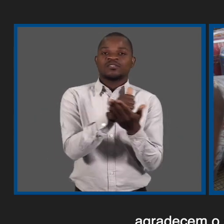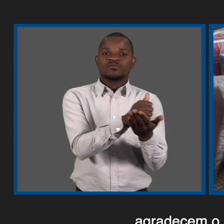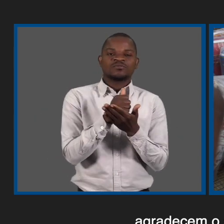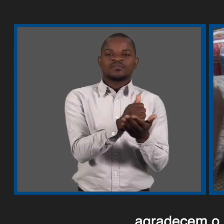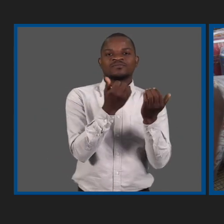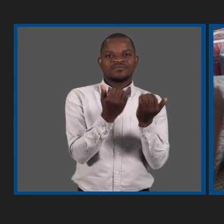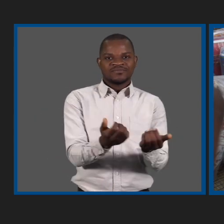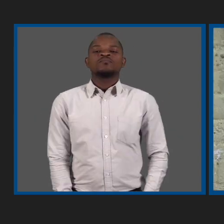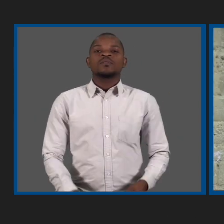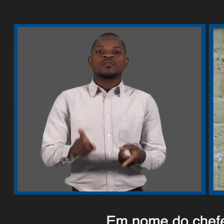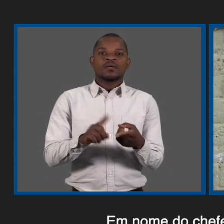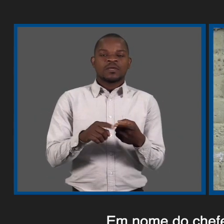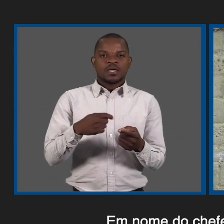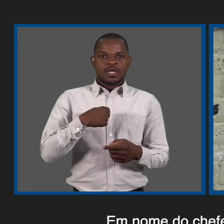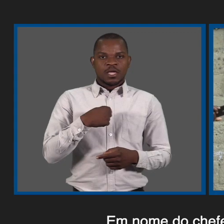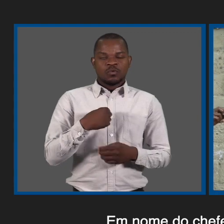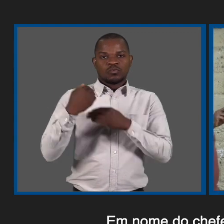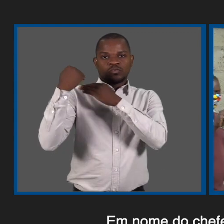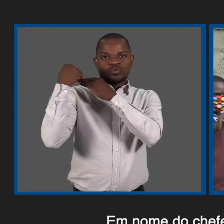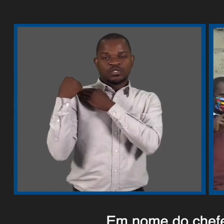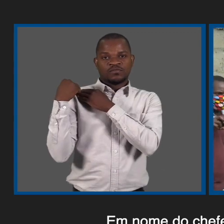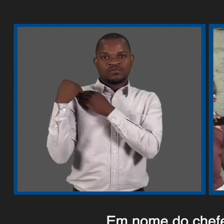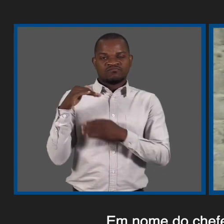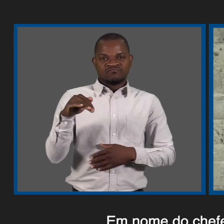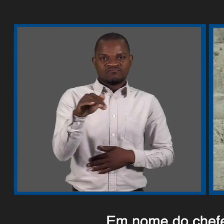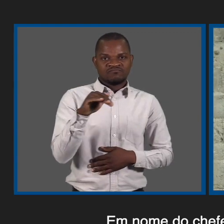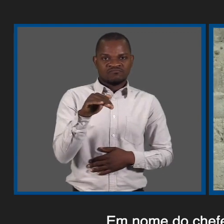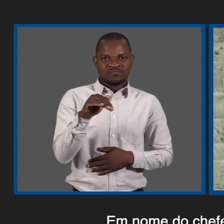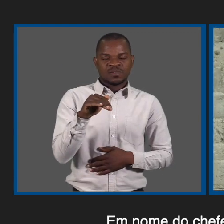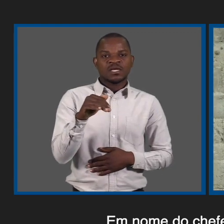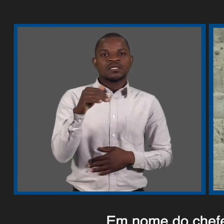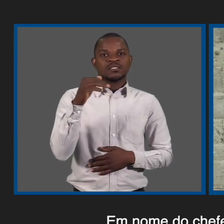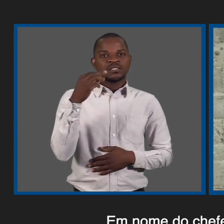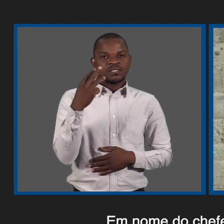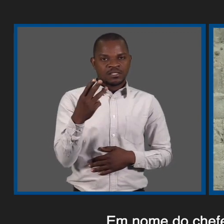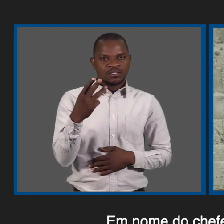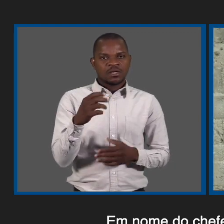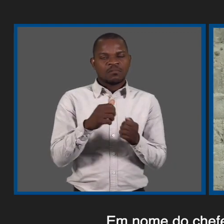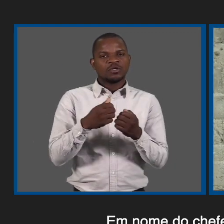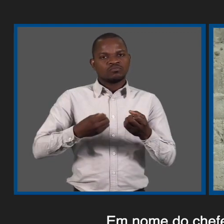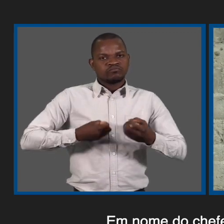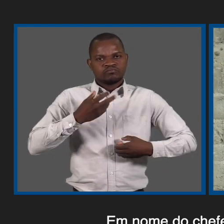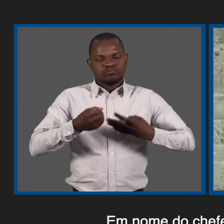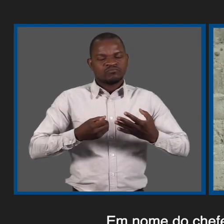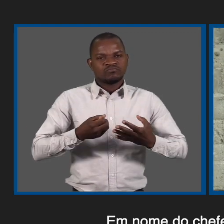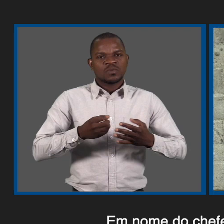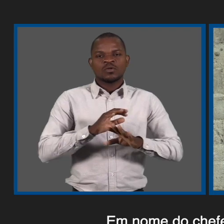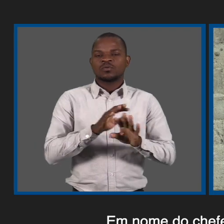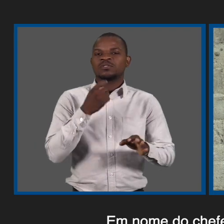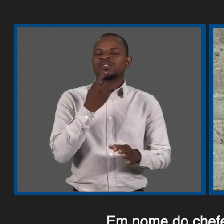ajudar os menores. Em nome do chefe do Quartal 13, o muito que ele tem por dizer